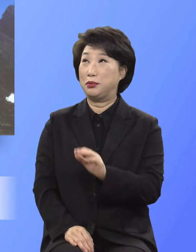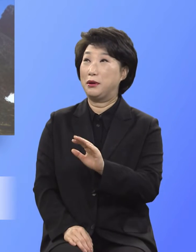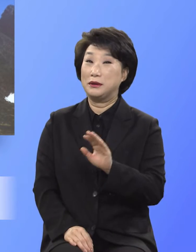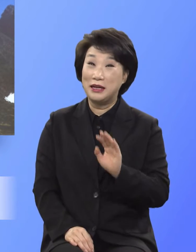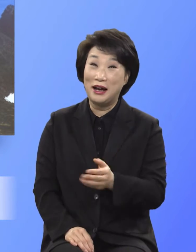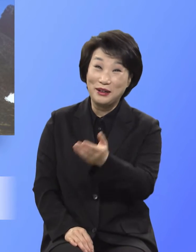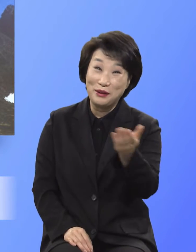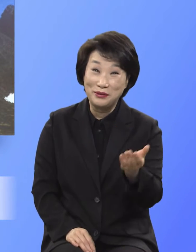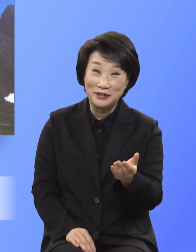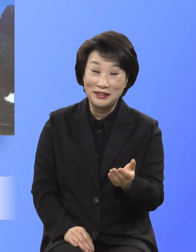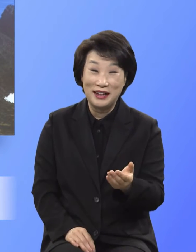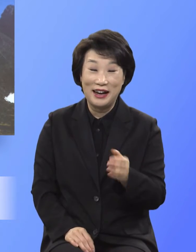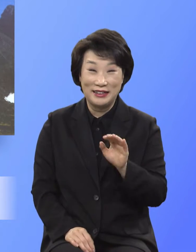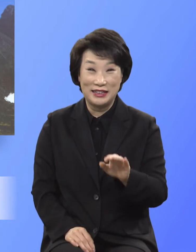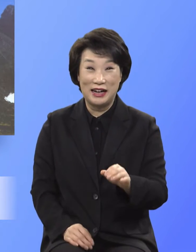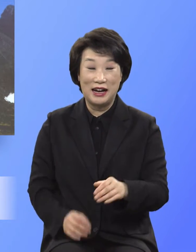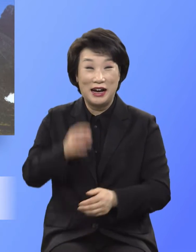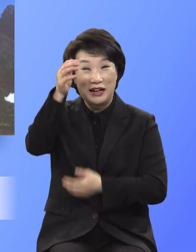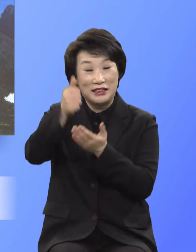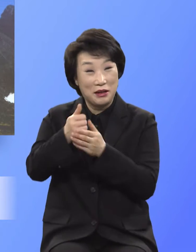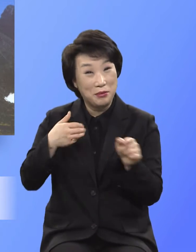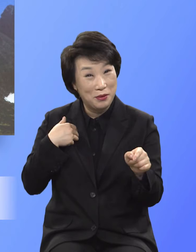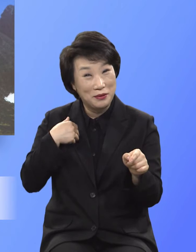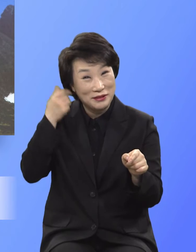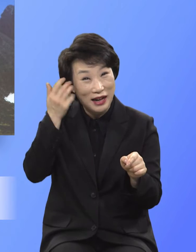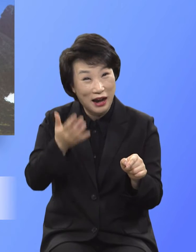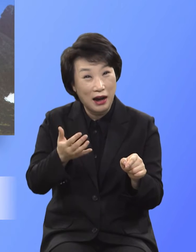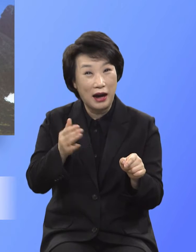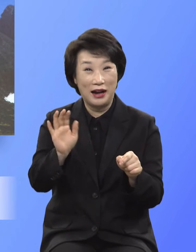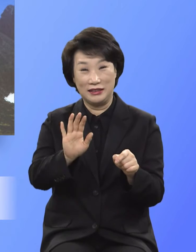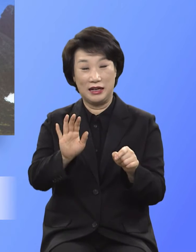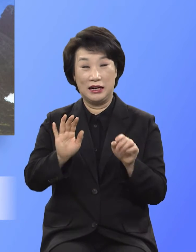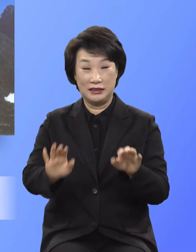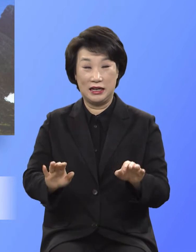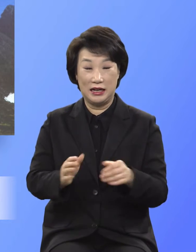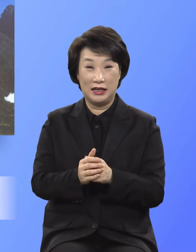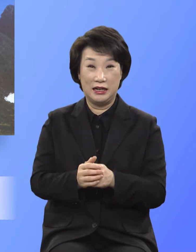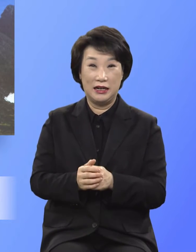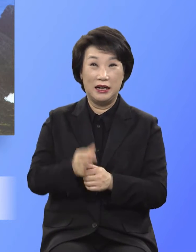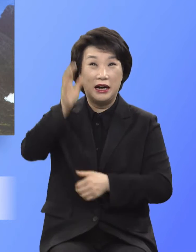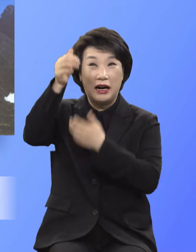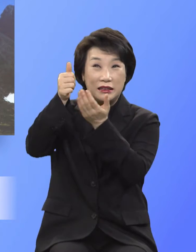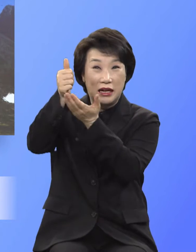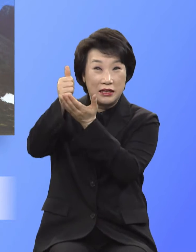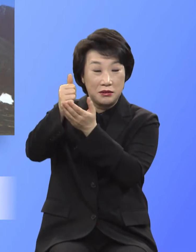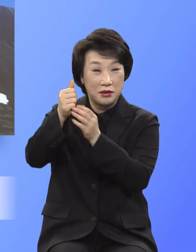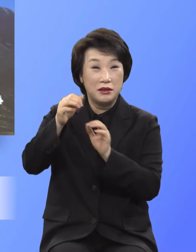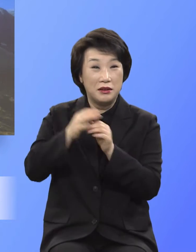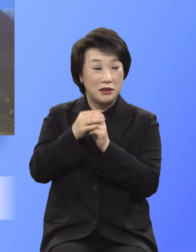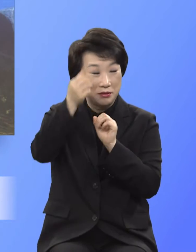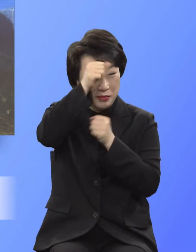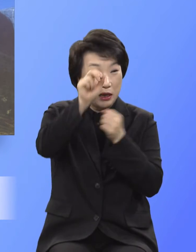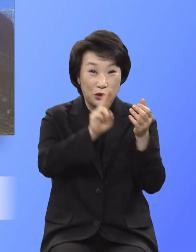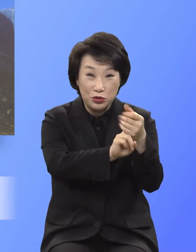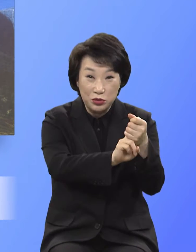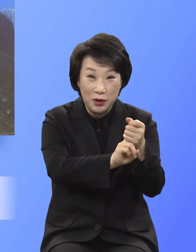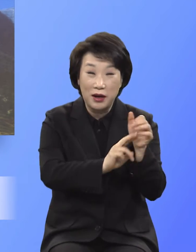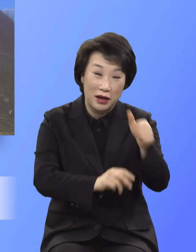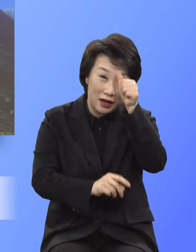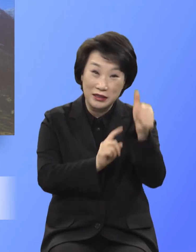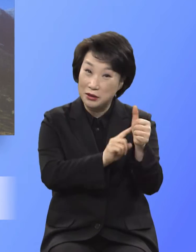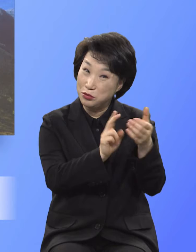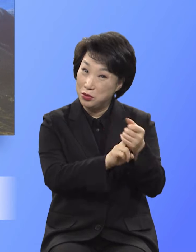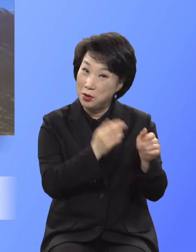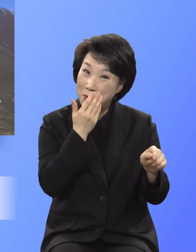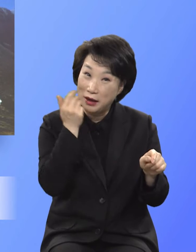아니, 손바닥으로 해를 가리우지 하나님 앞에서 숨는다는 것이